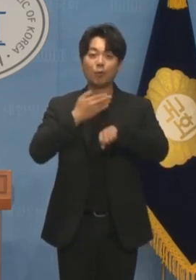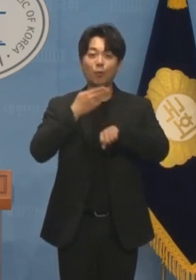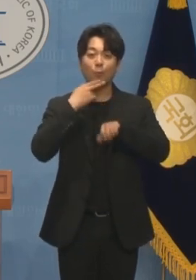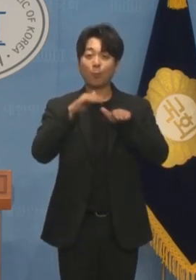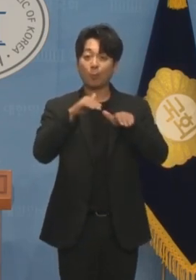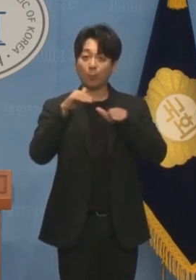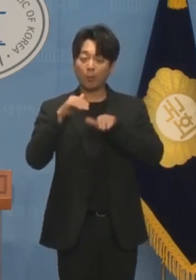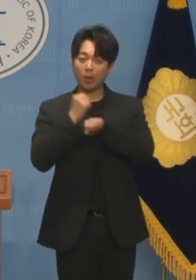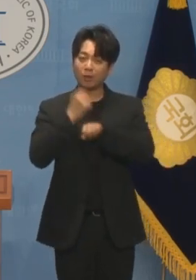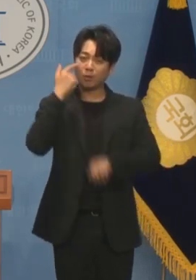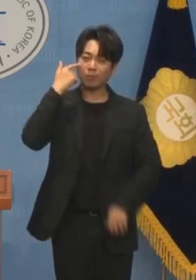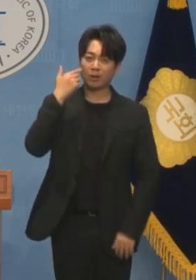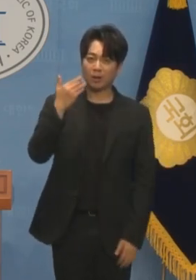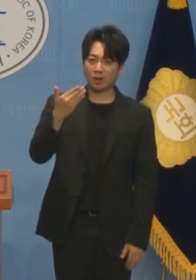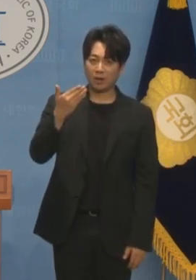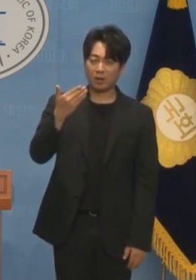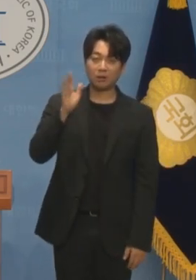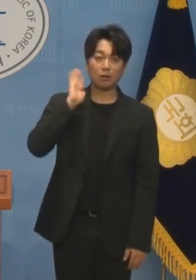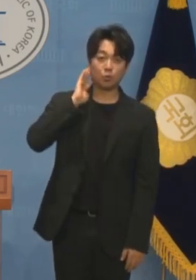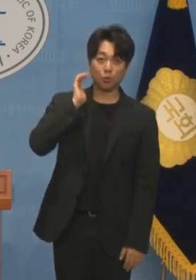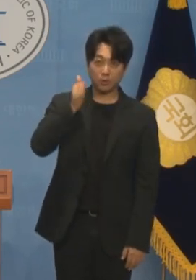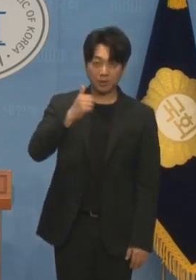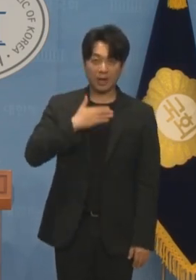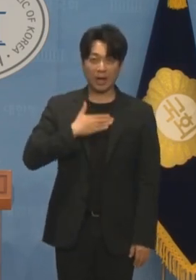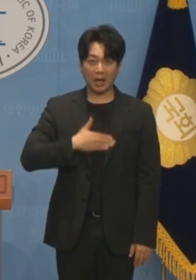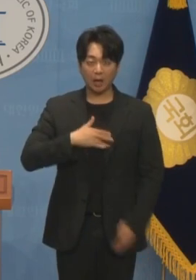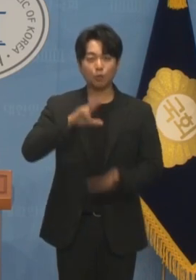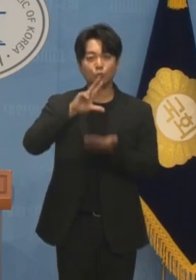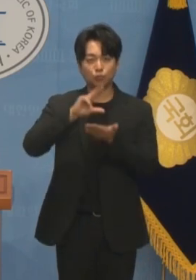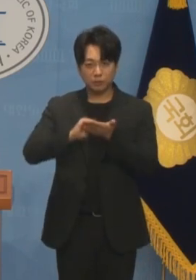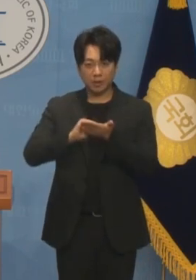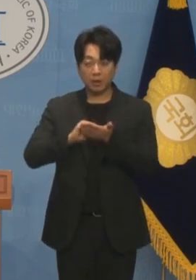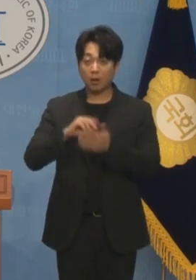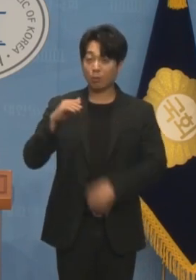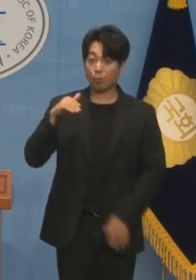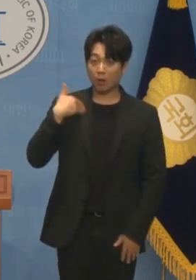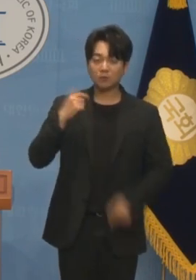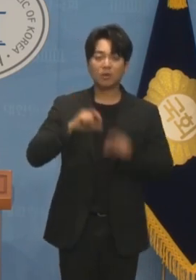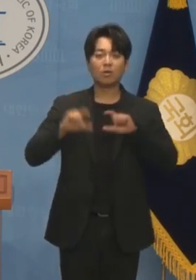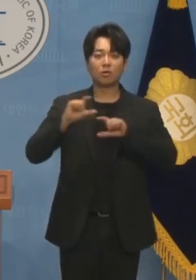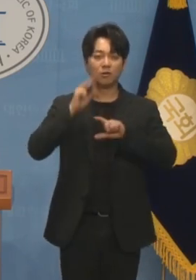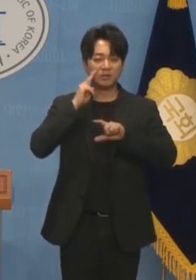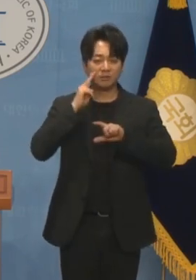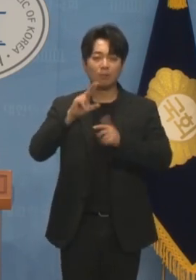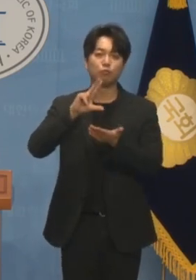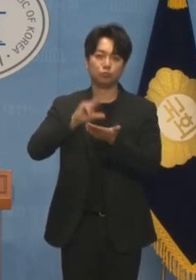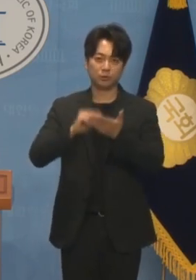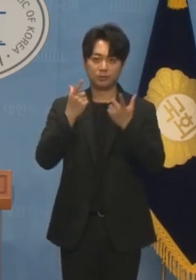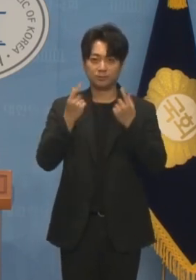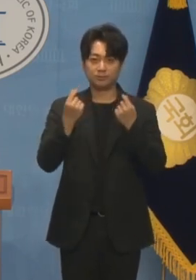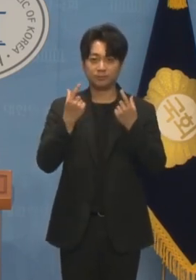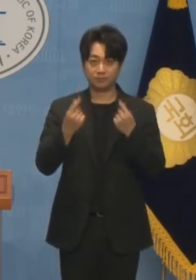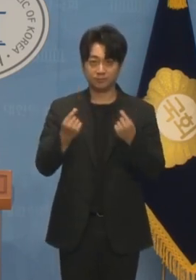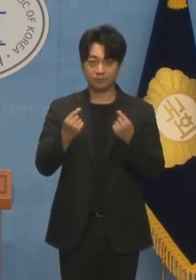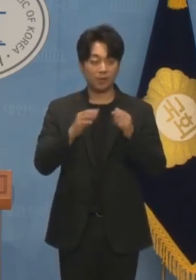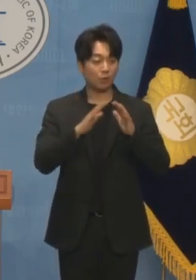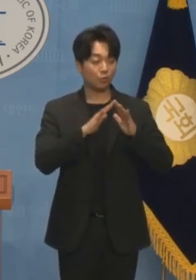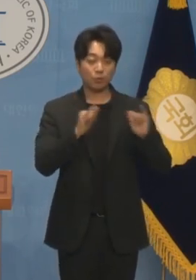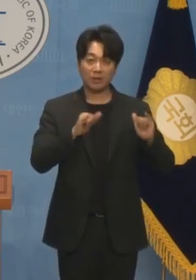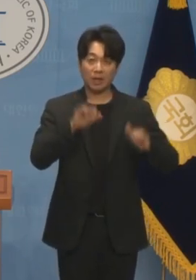대통령이 알았다고 해도 문제 몰랐다면 더 문제입니다 국민 비판이 두려워